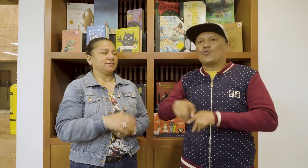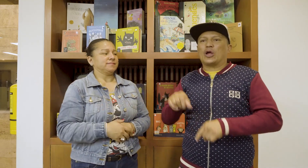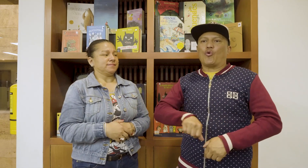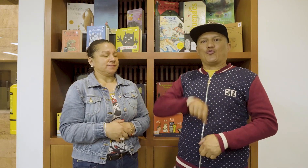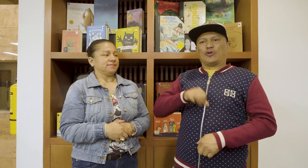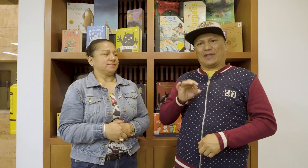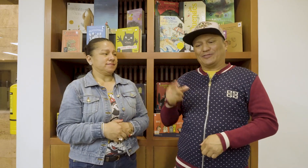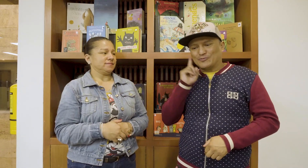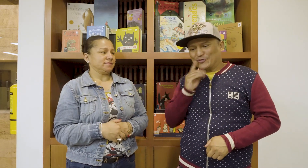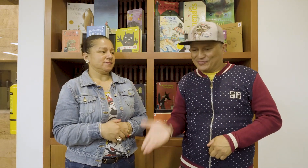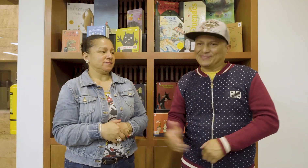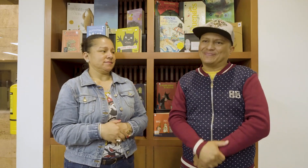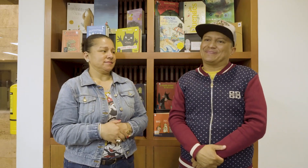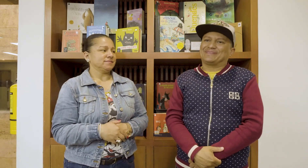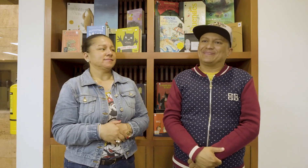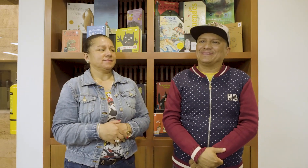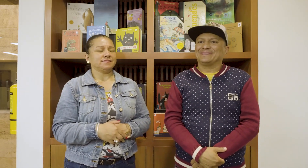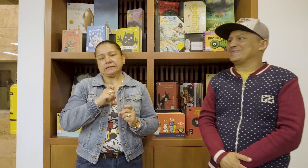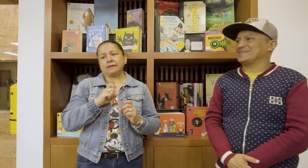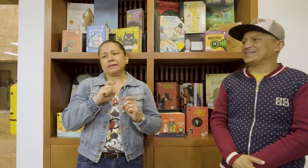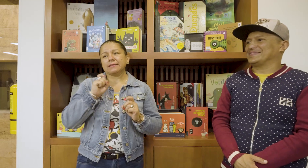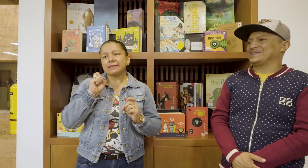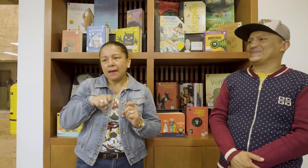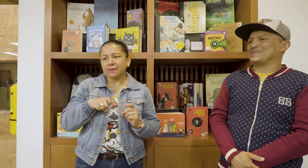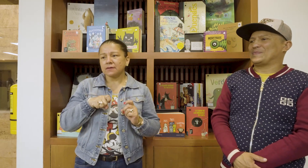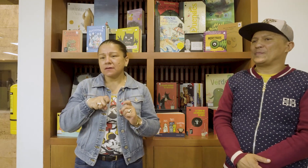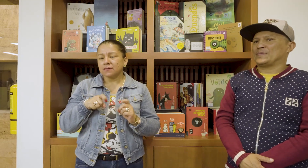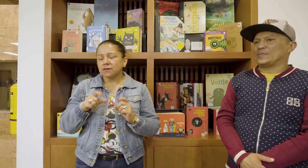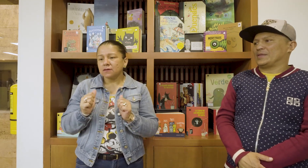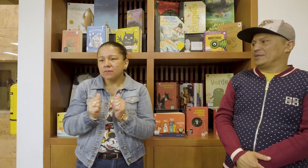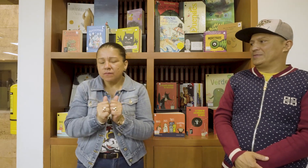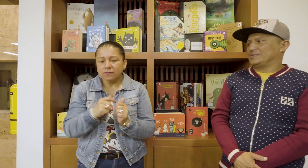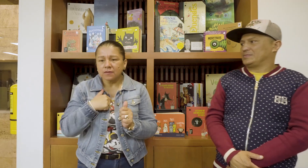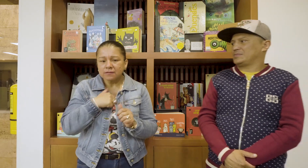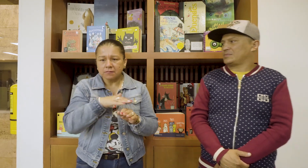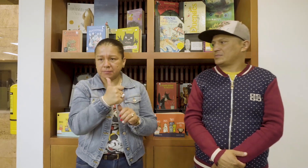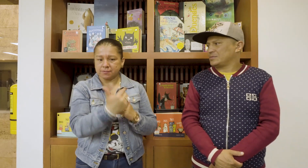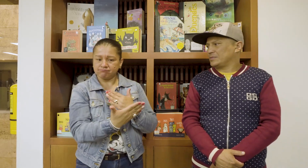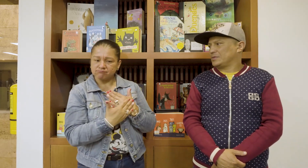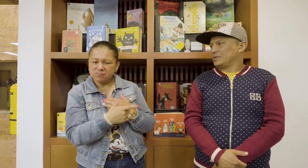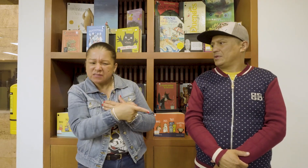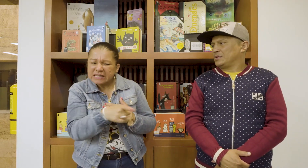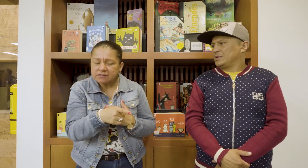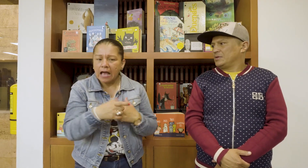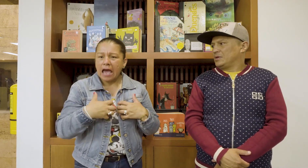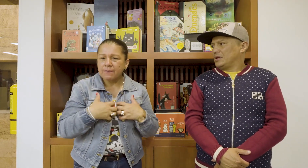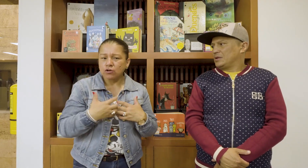resultan siendo muy significativas para los niños. Yo creo que el acompañar a los niños a estos espacios en donde ellos también